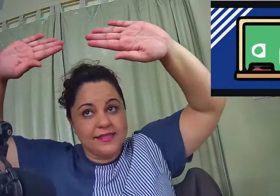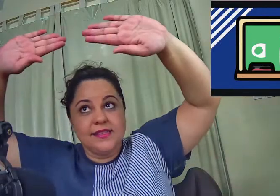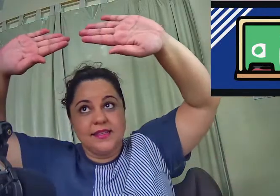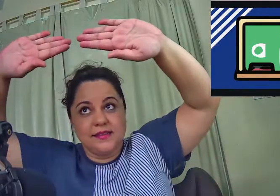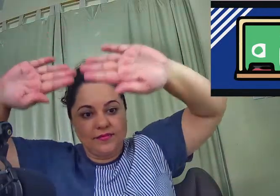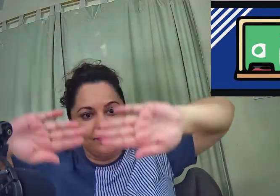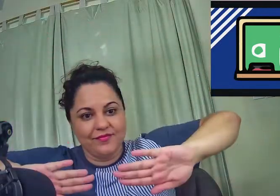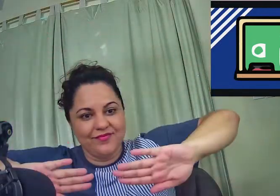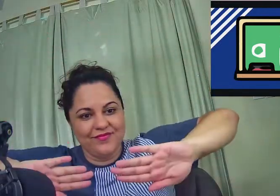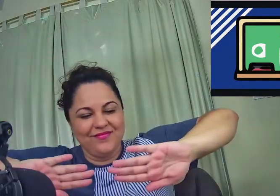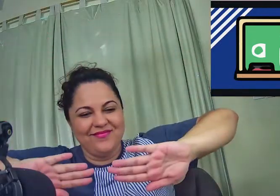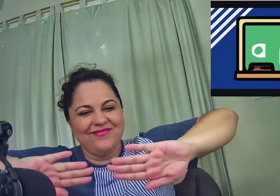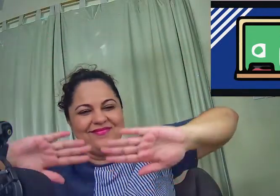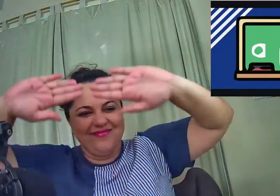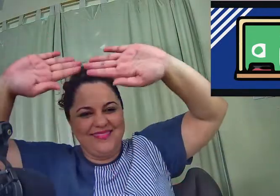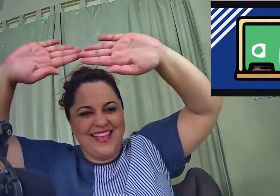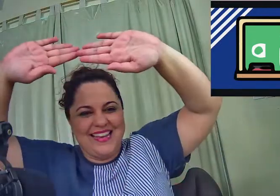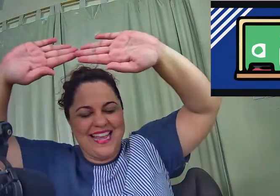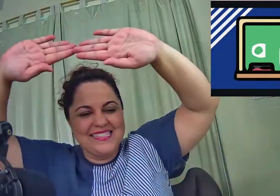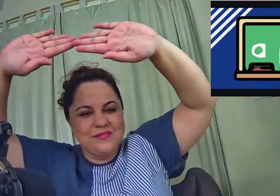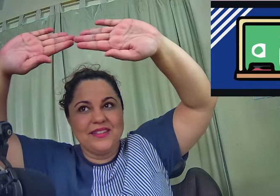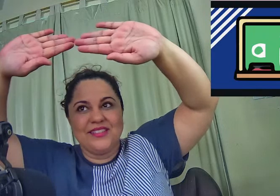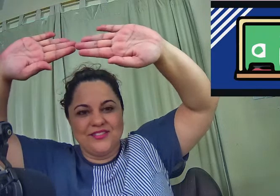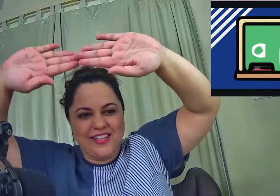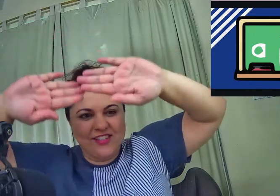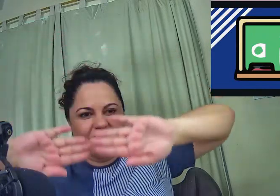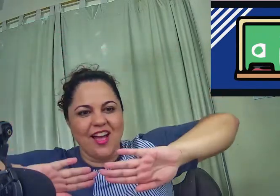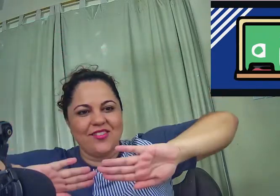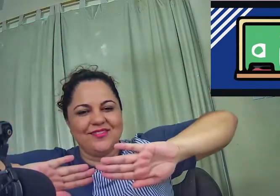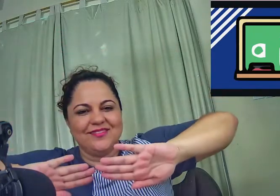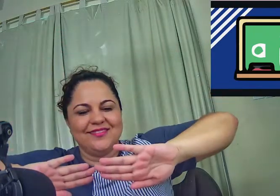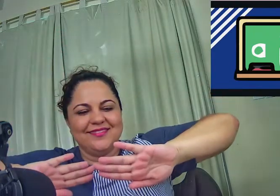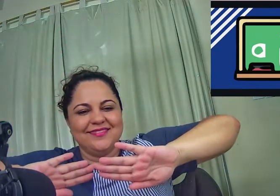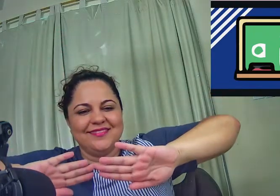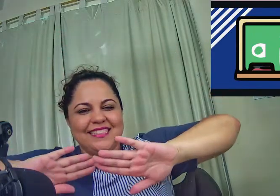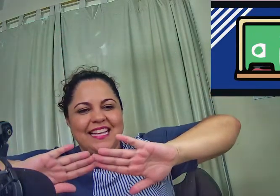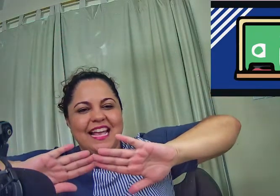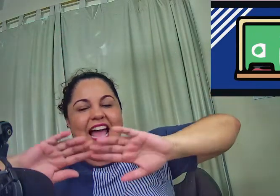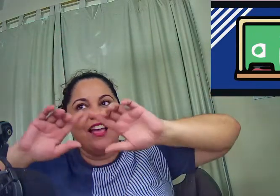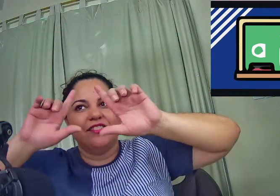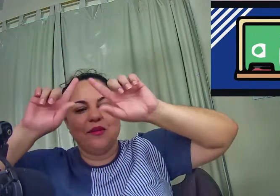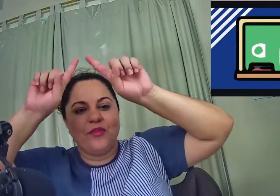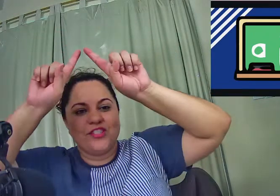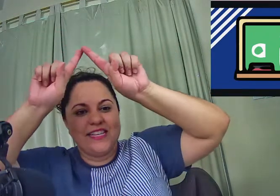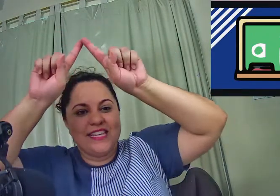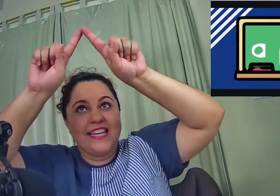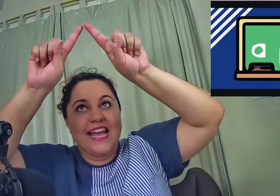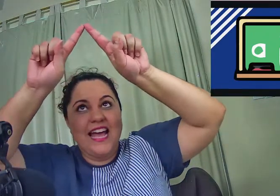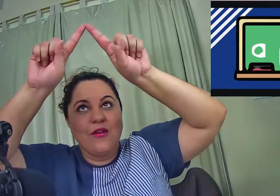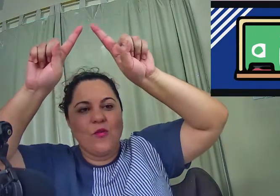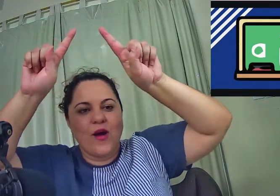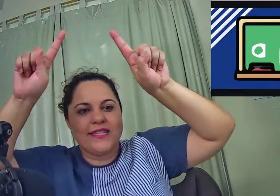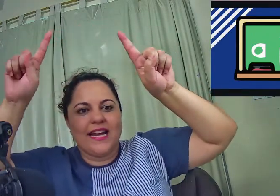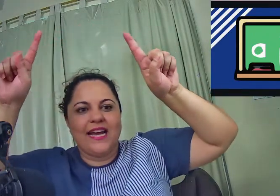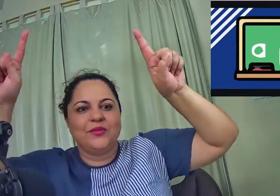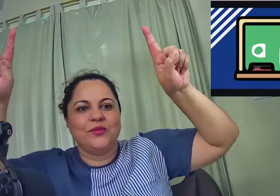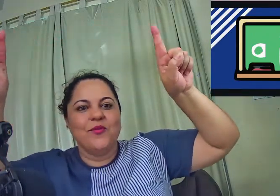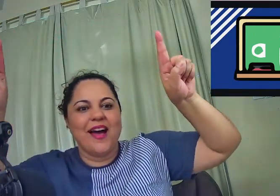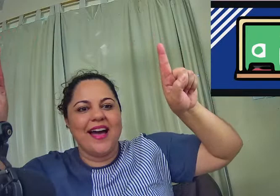assim, nesse plano vertical. Aí você pode desenhar um quadrado no ar,